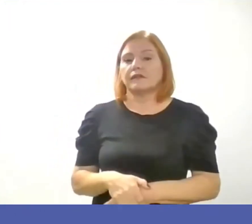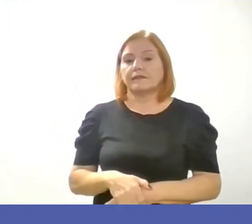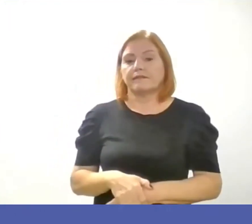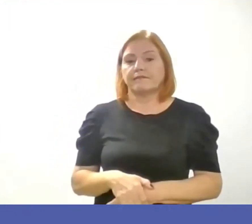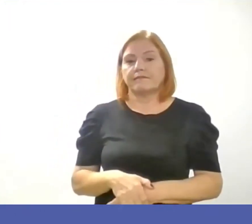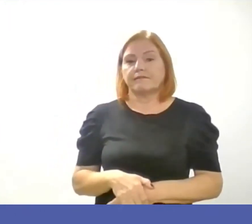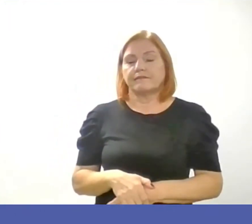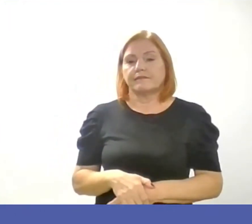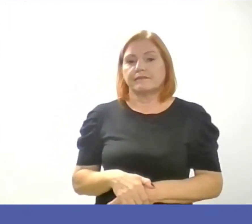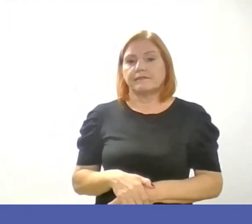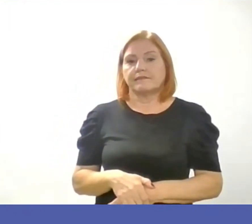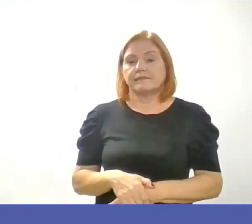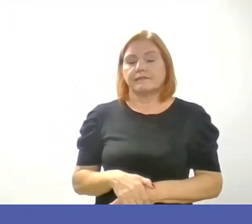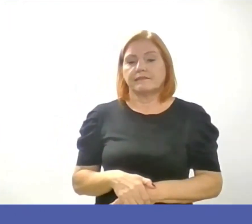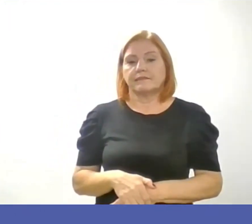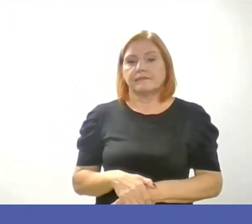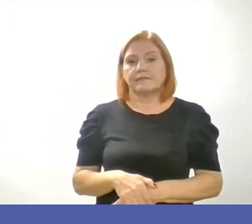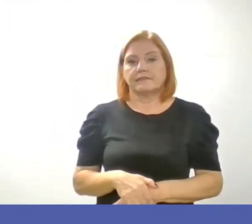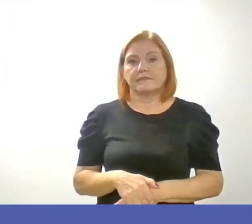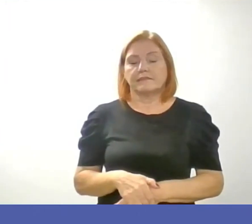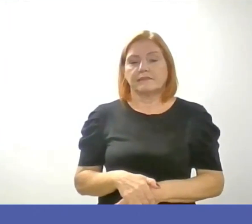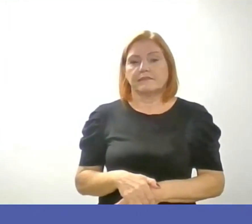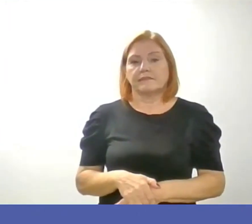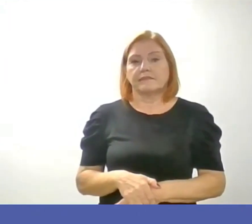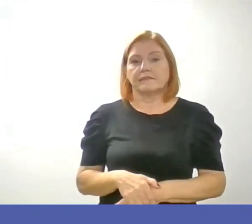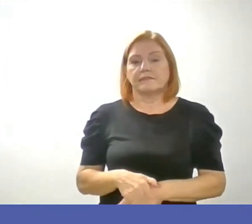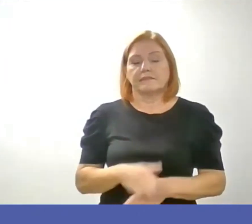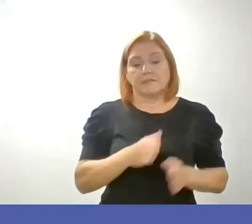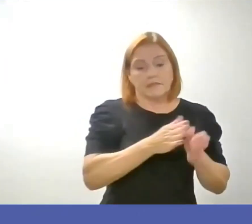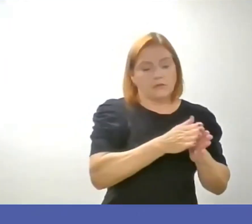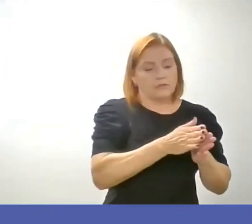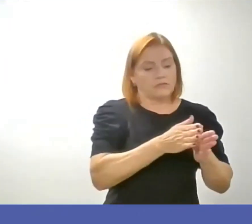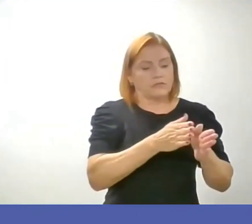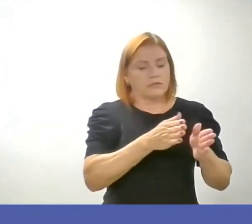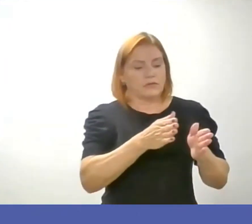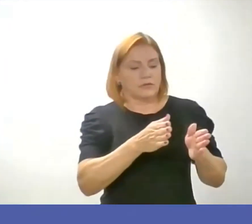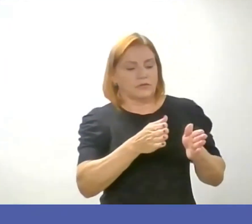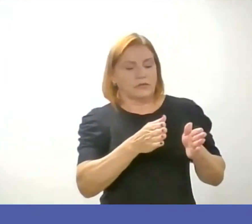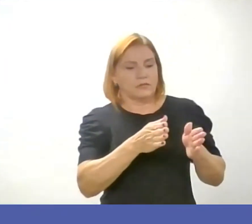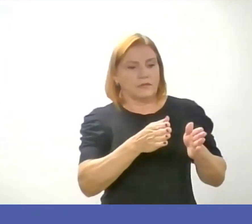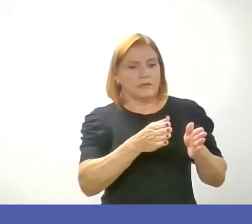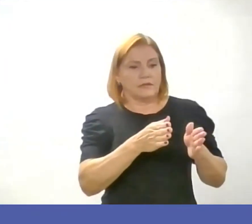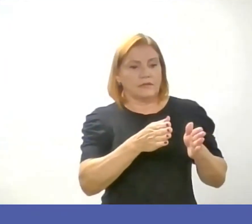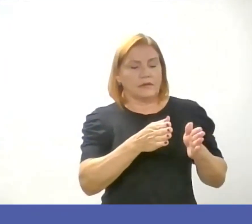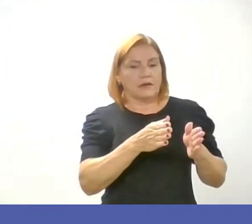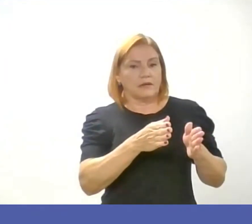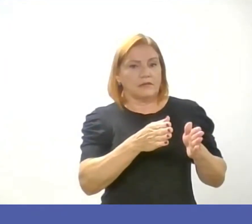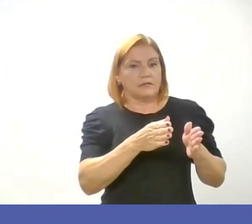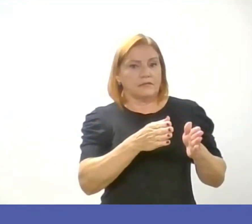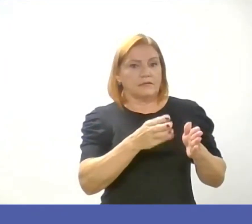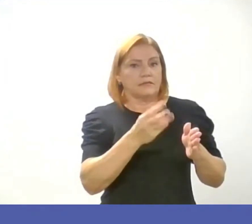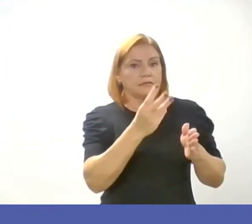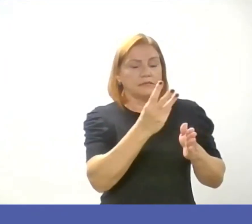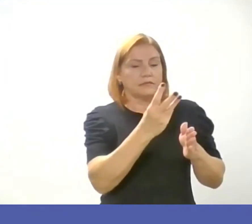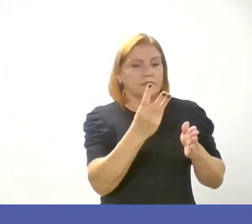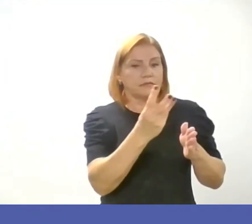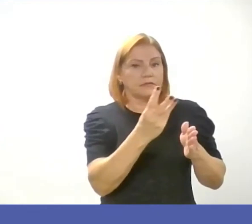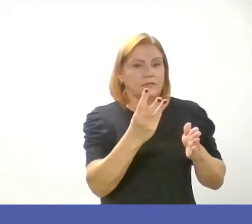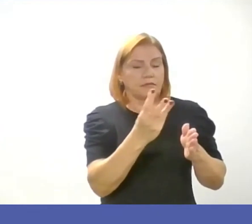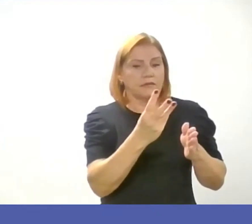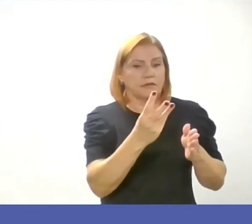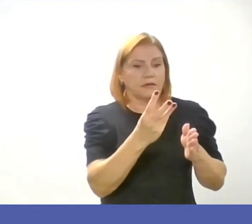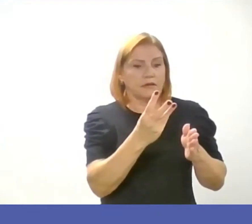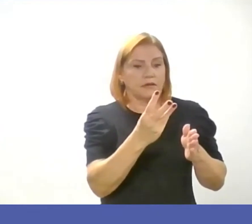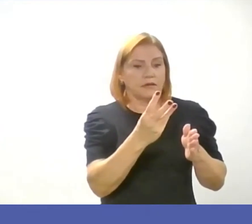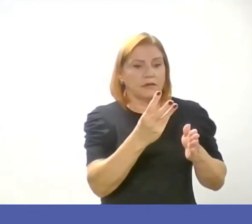Os que começaram, que o Senhor chamou para 3 horas da tarde, irmãos, são os que